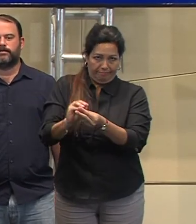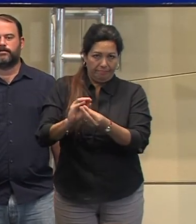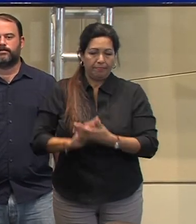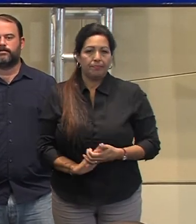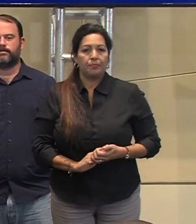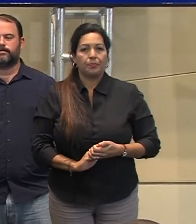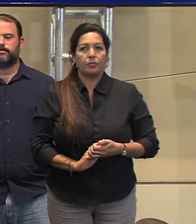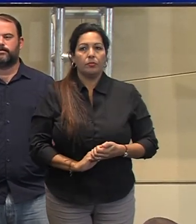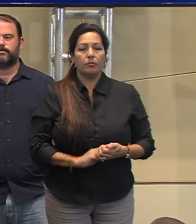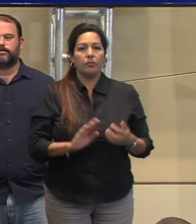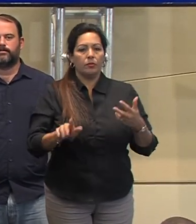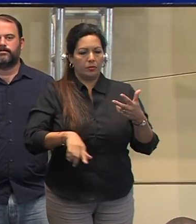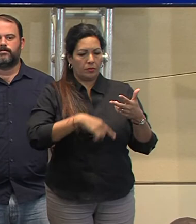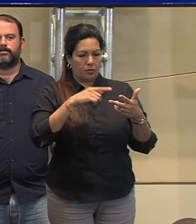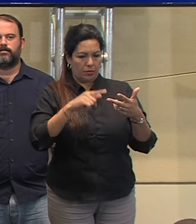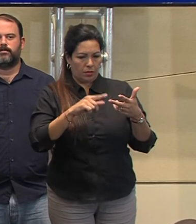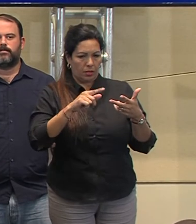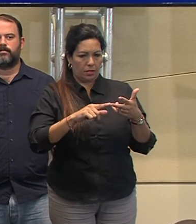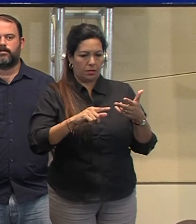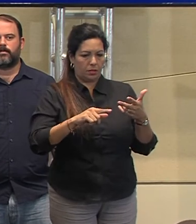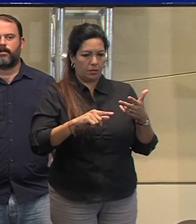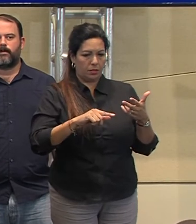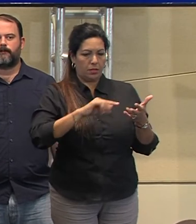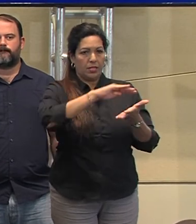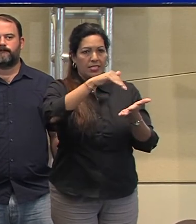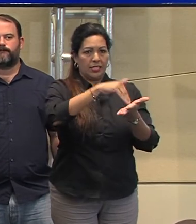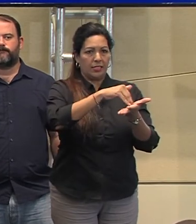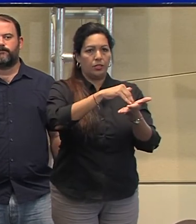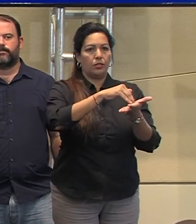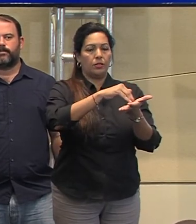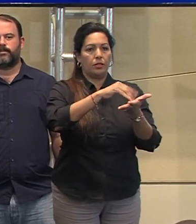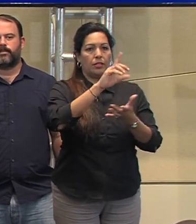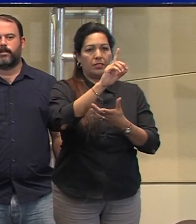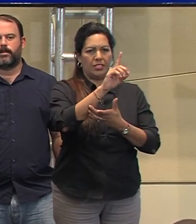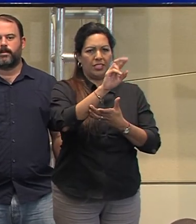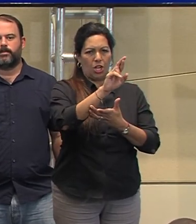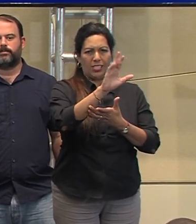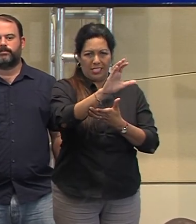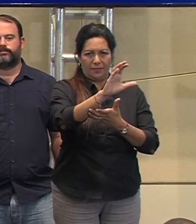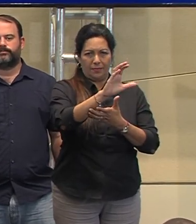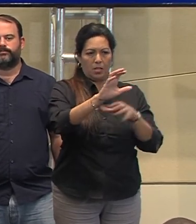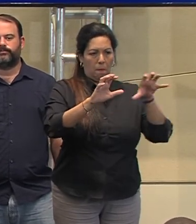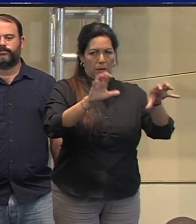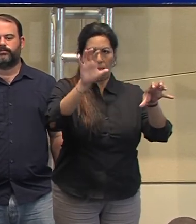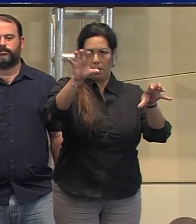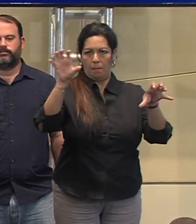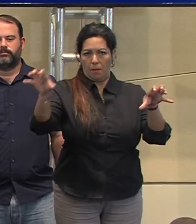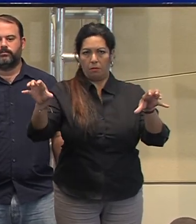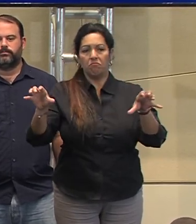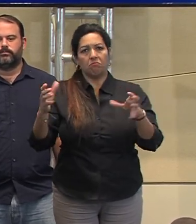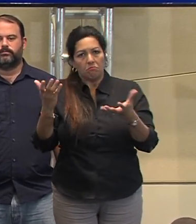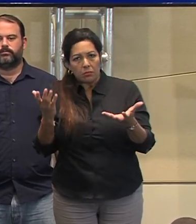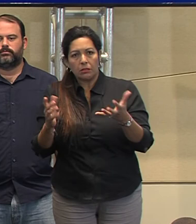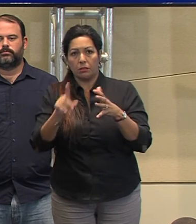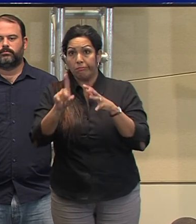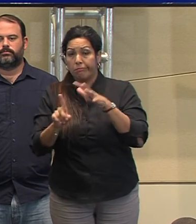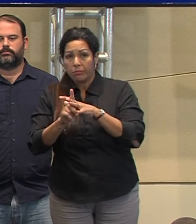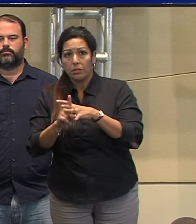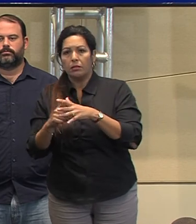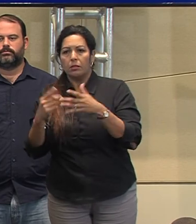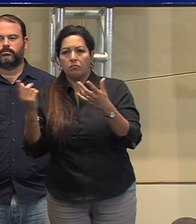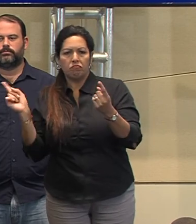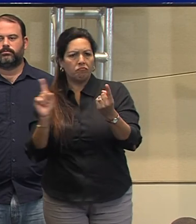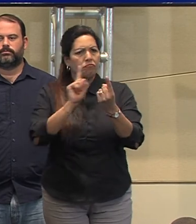en términos de centros de recuperación esto es donde pueden ir las familias a obtener el